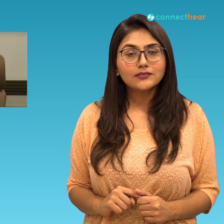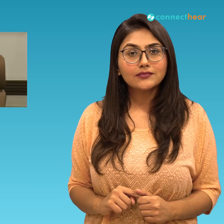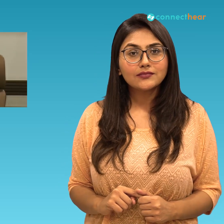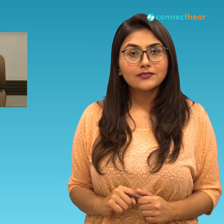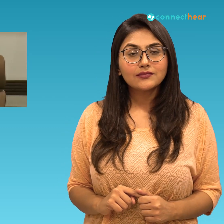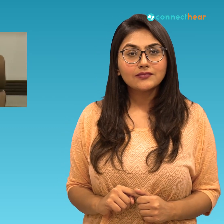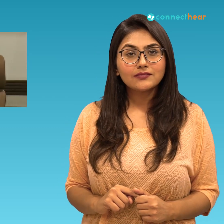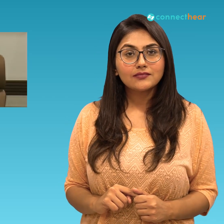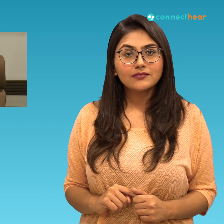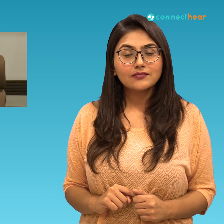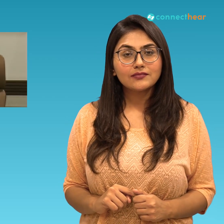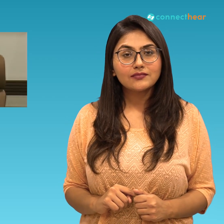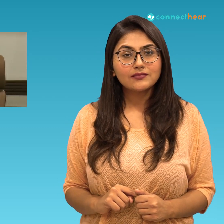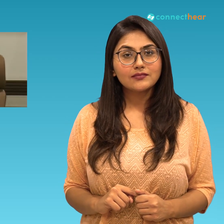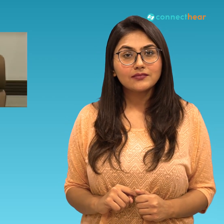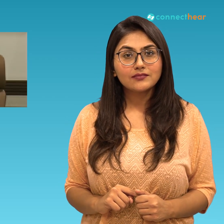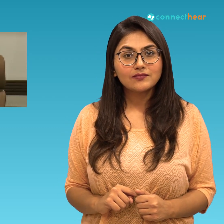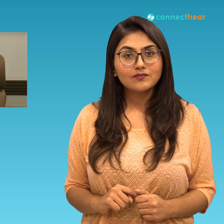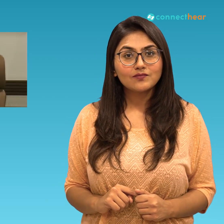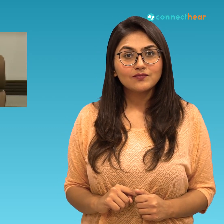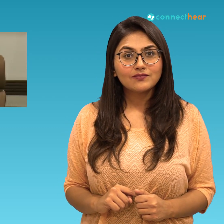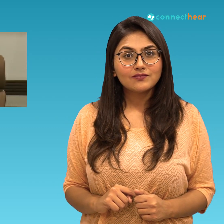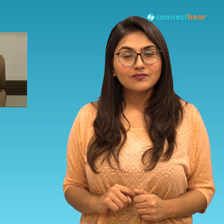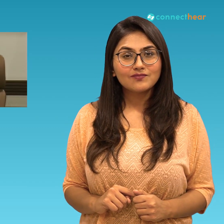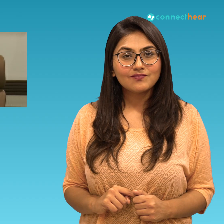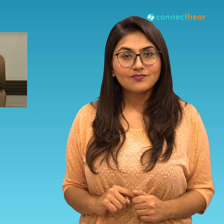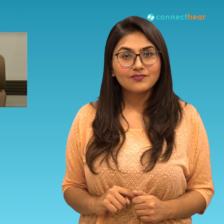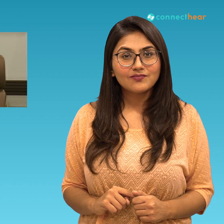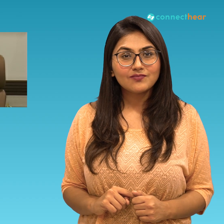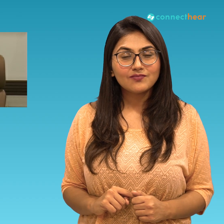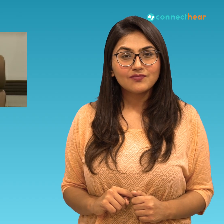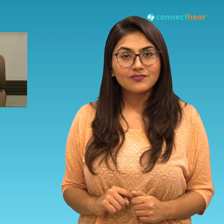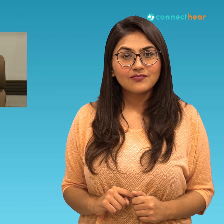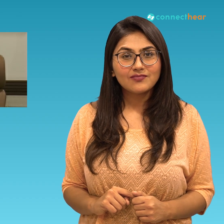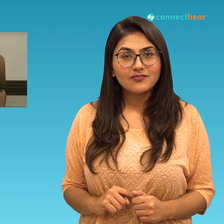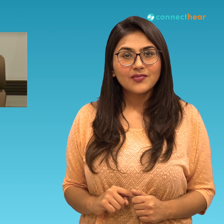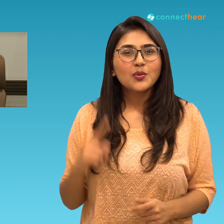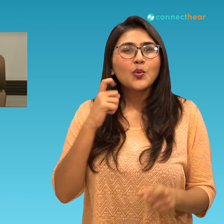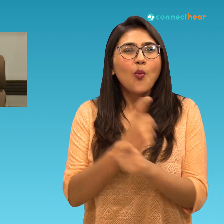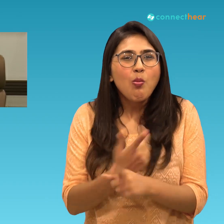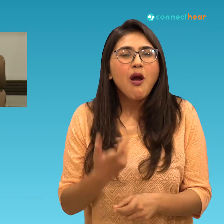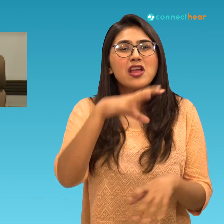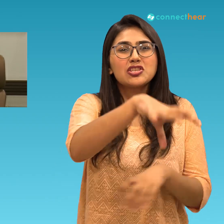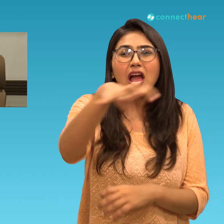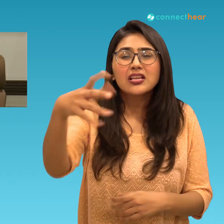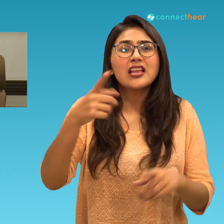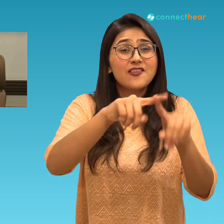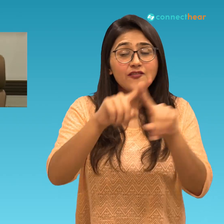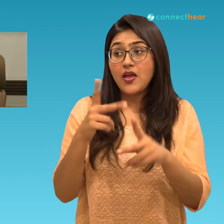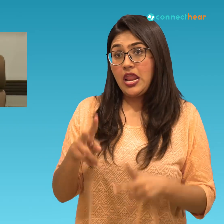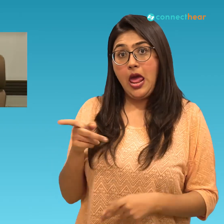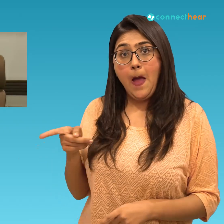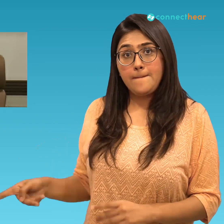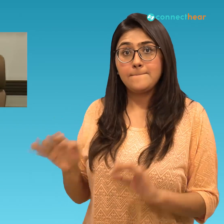ہربنس پورہ، گلبرگ کے کچھ علاقے ہیں، کچھ علاقے کینٹ کے ہیں،